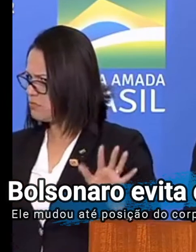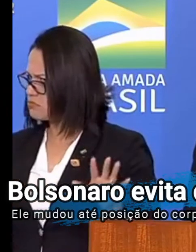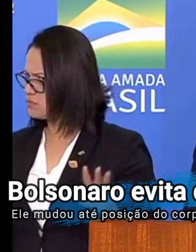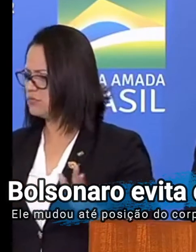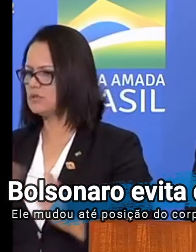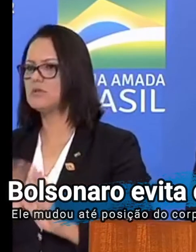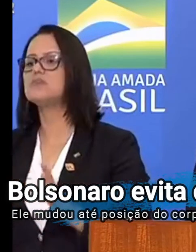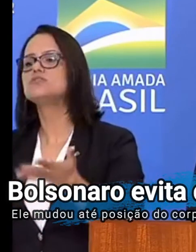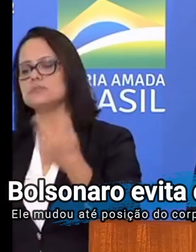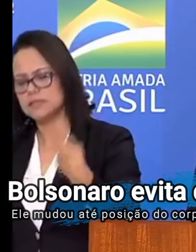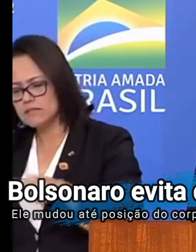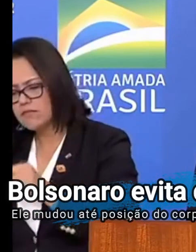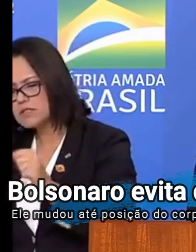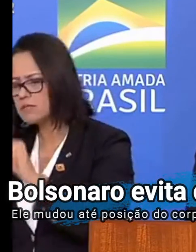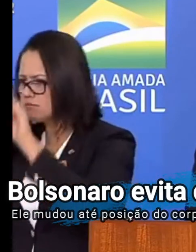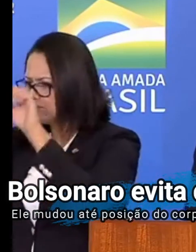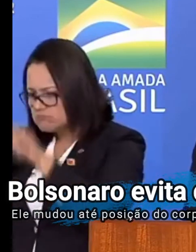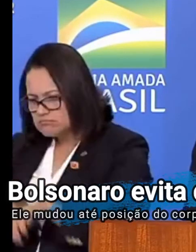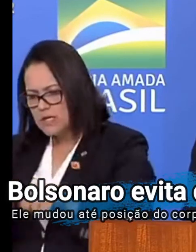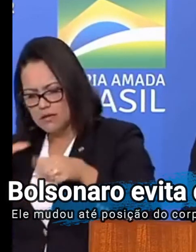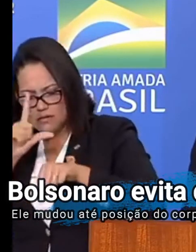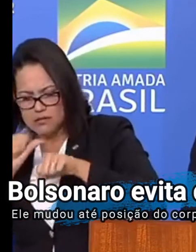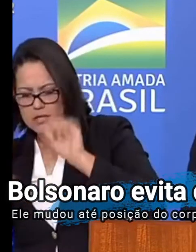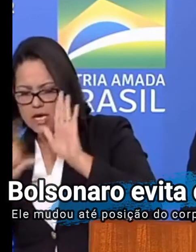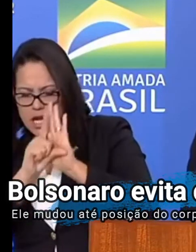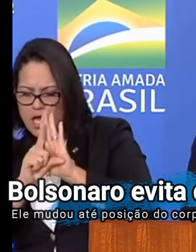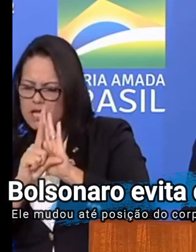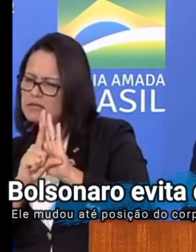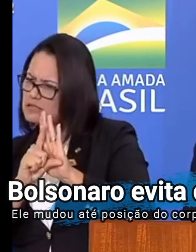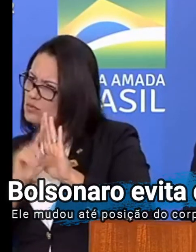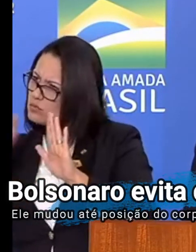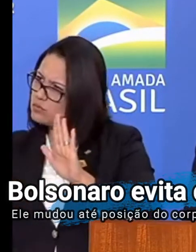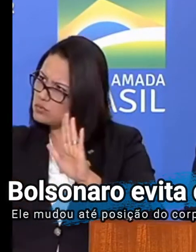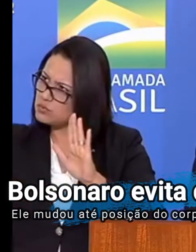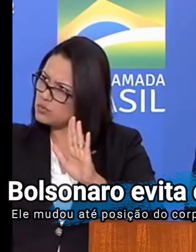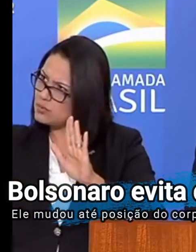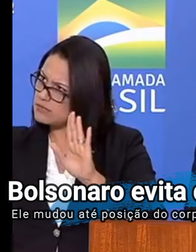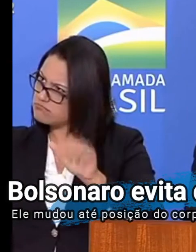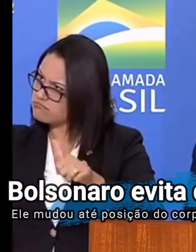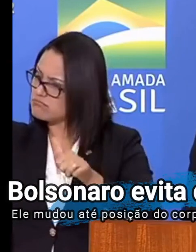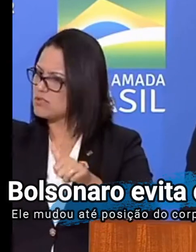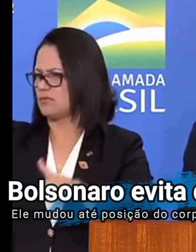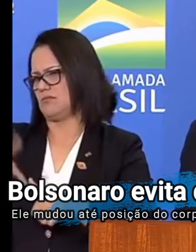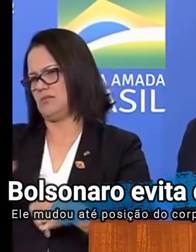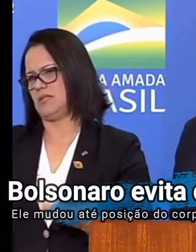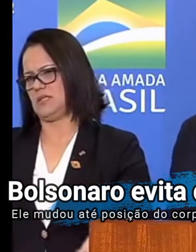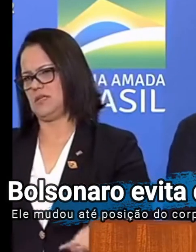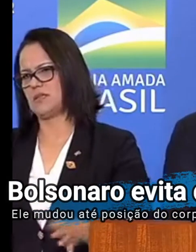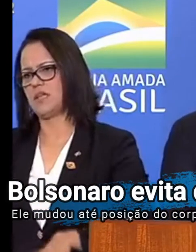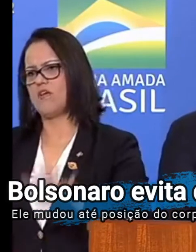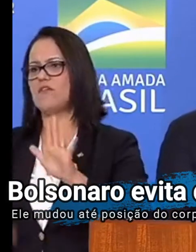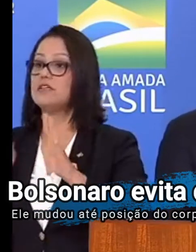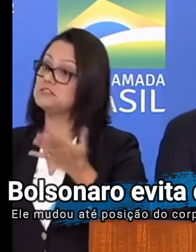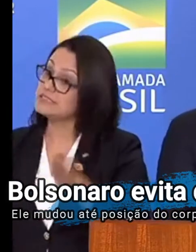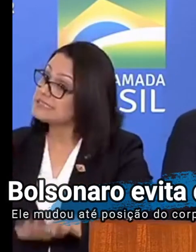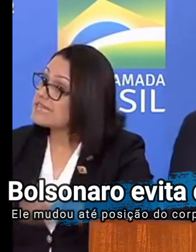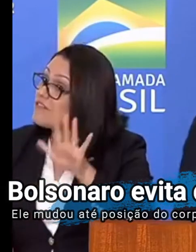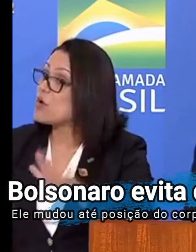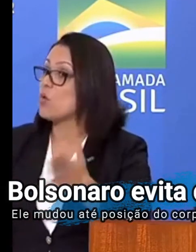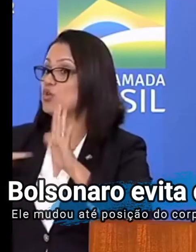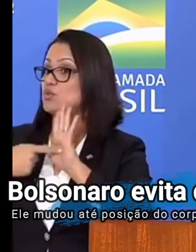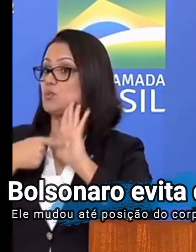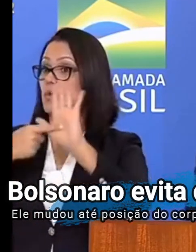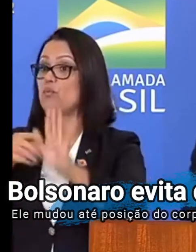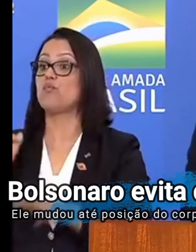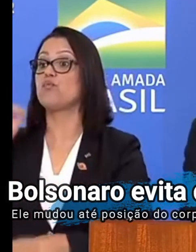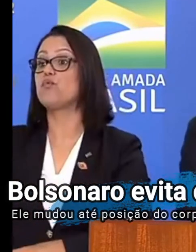assim fazer o brasil se diferencie na frente e talvez hoje talvez o apresente o nome do futuro procurador-geral